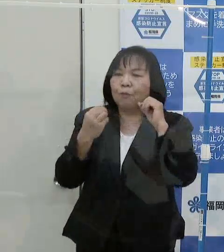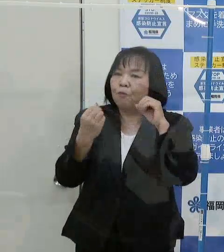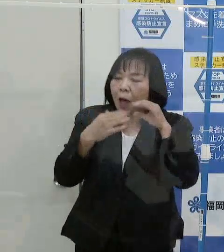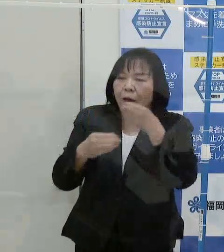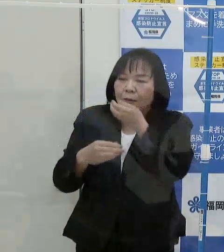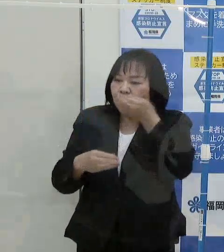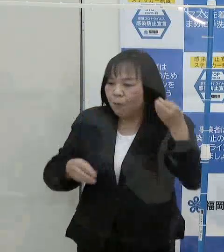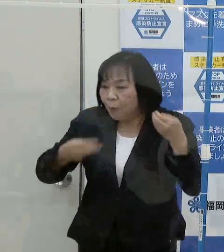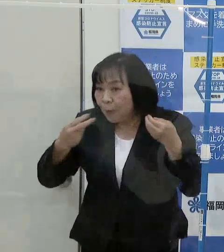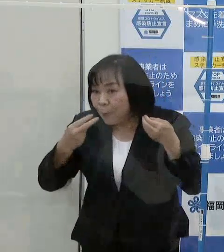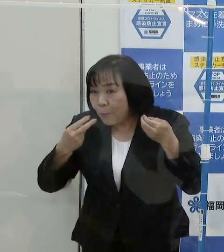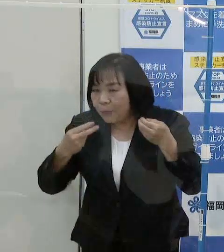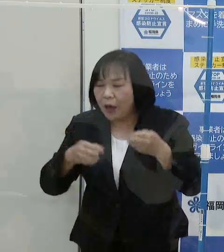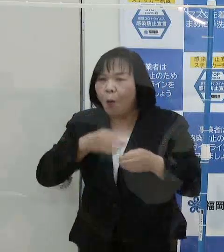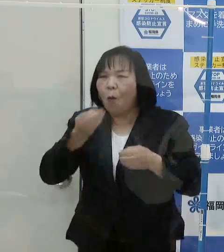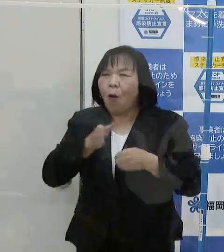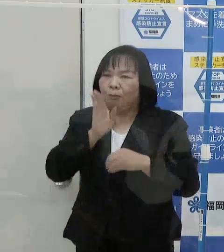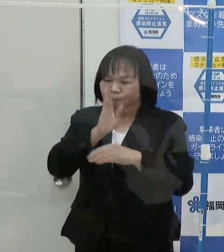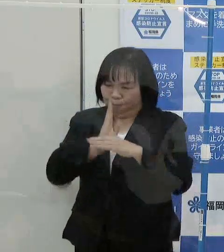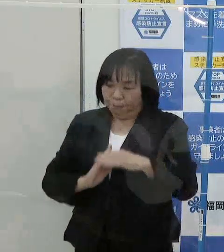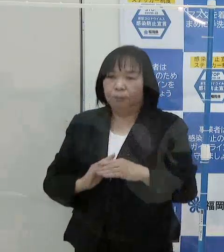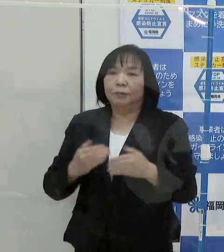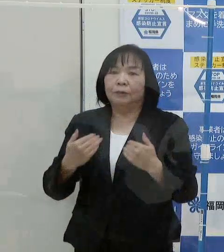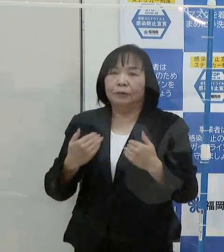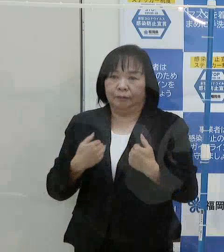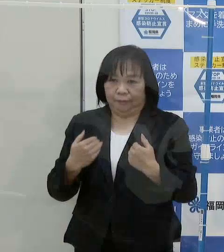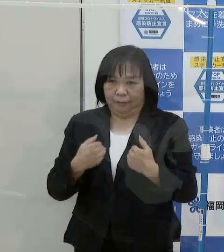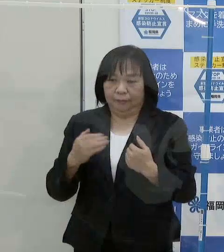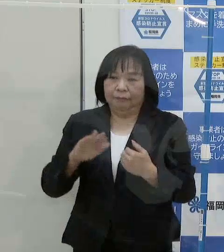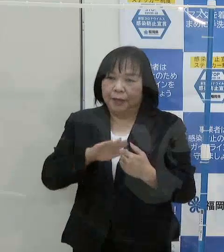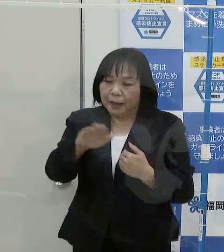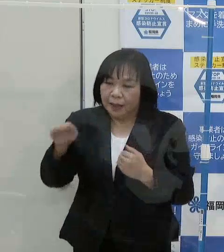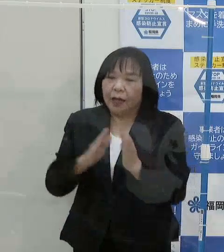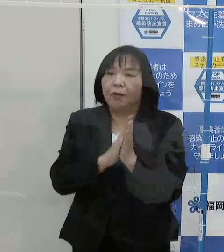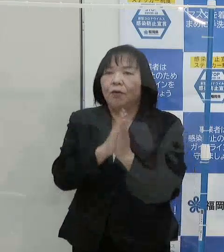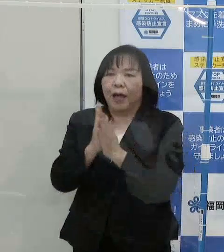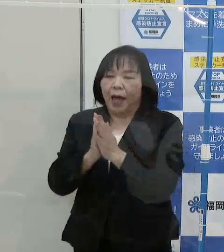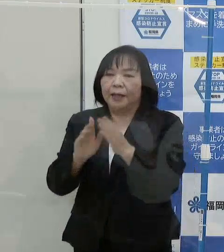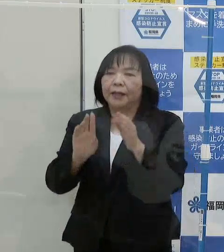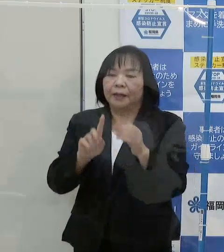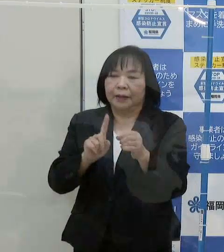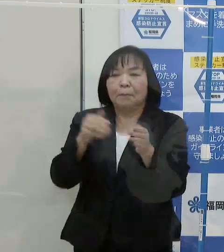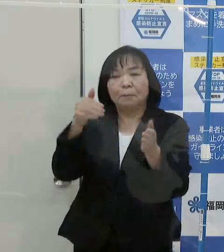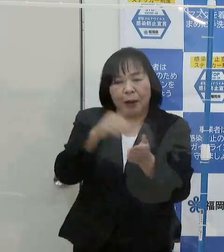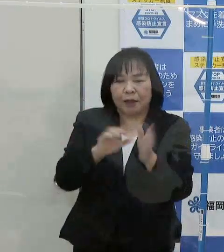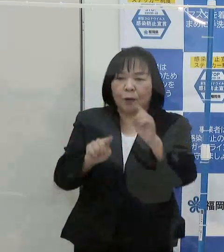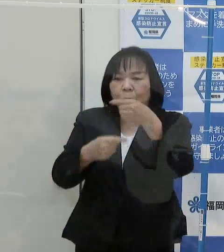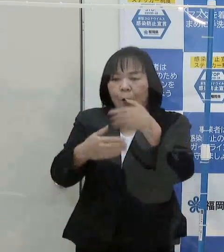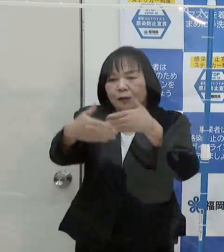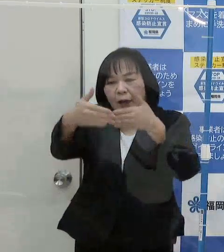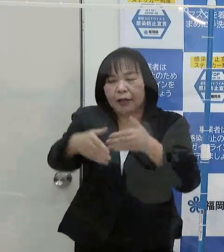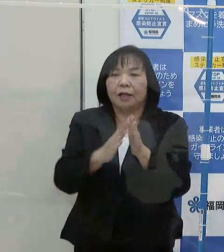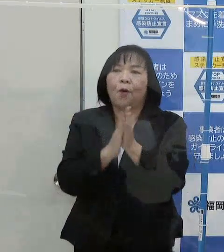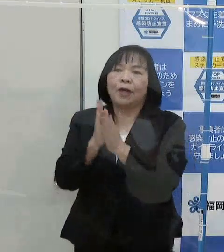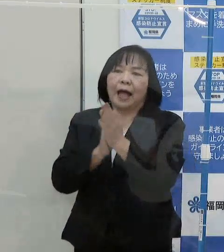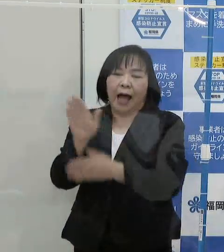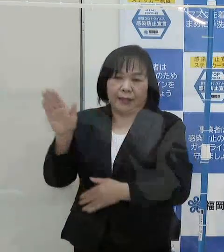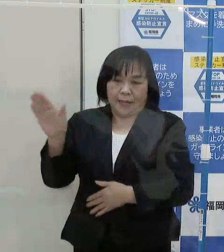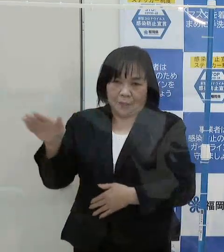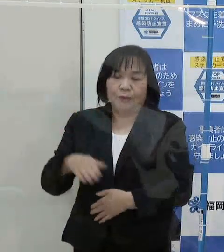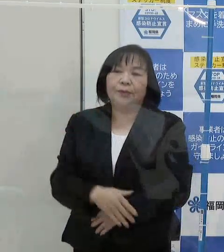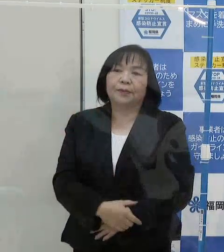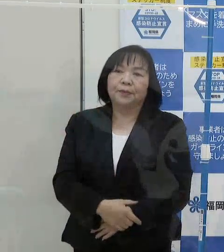大声を避けていただきたいというのが、県民の皆様の年末年始を控えての改めてのお願いでござい